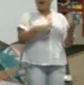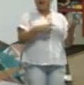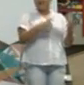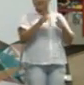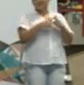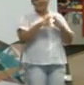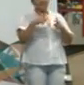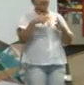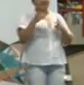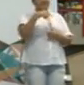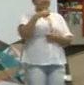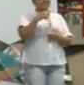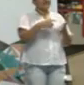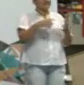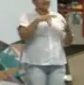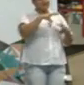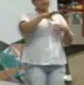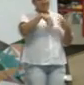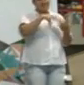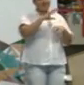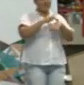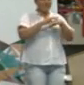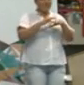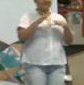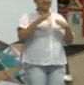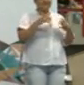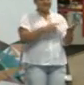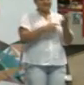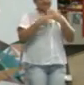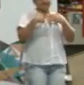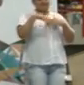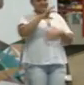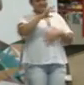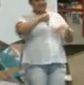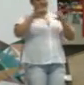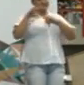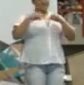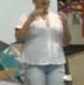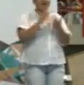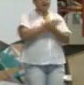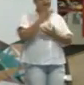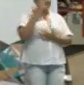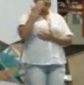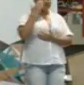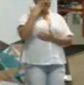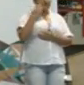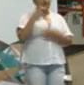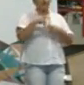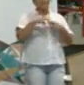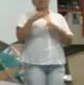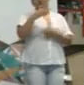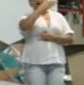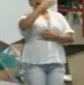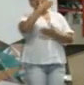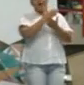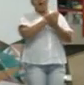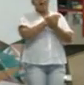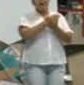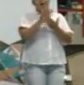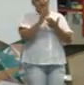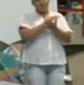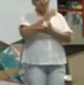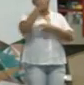ambiente ideal para multiplicação viral. Deu para entender? Então, por isso que os países tropicais têm uma grande facilidade